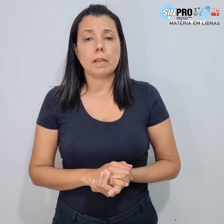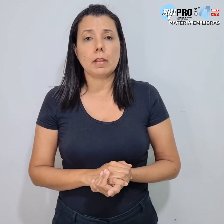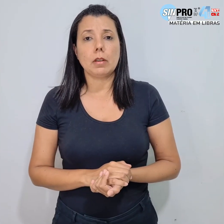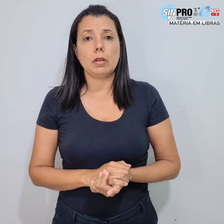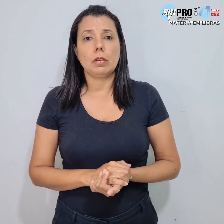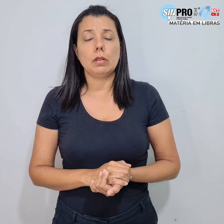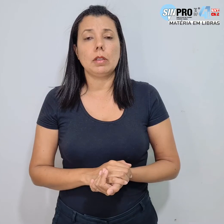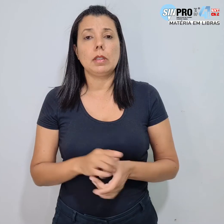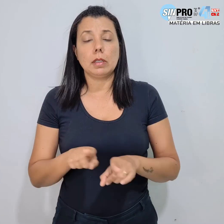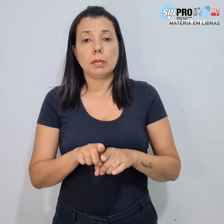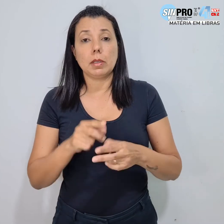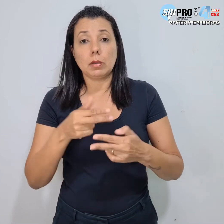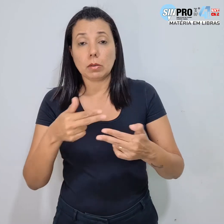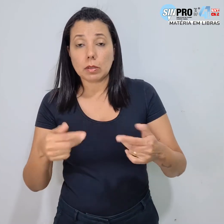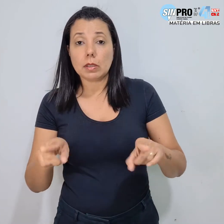com órgãos e entidades